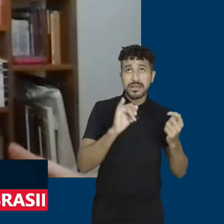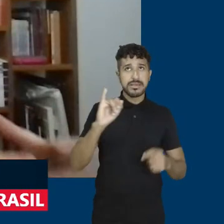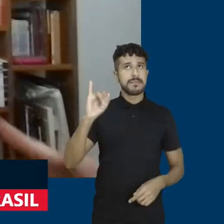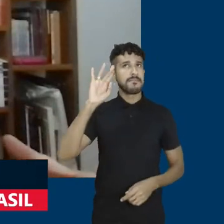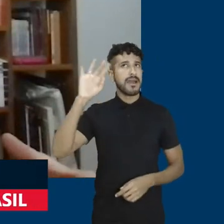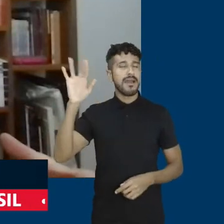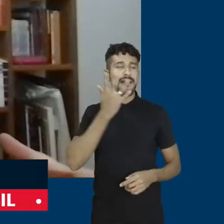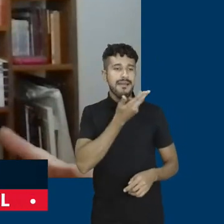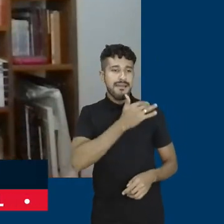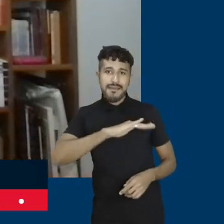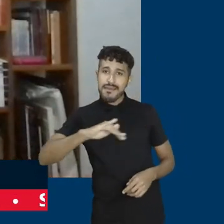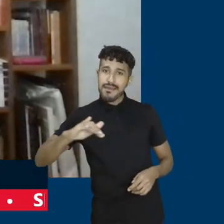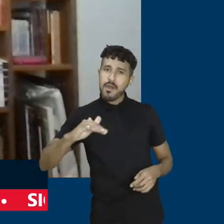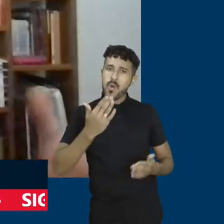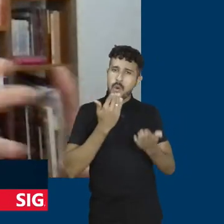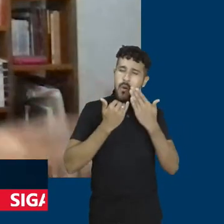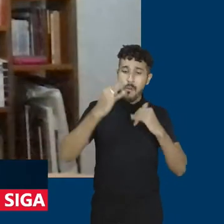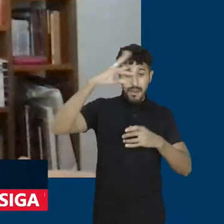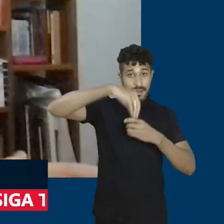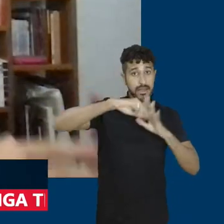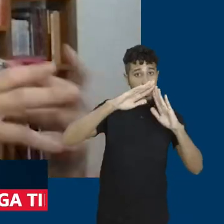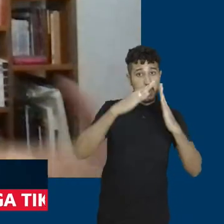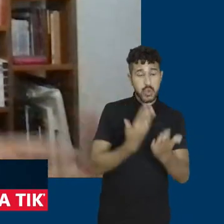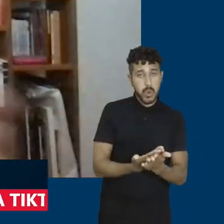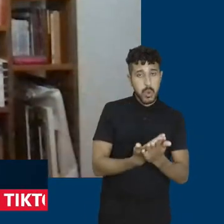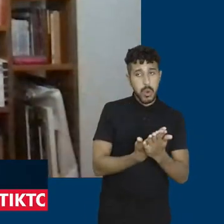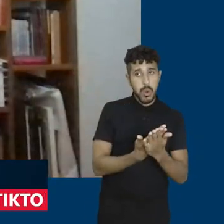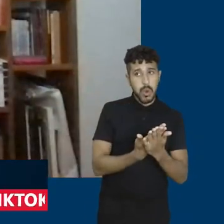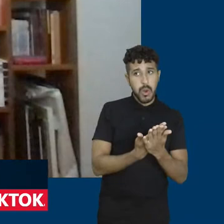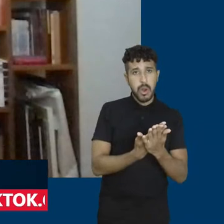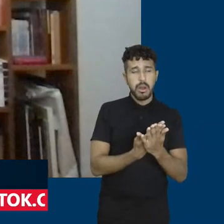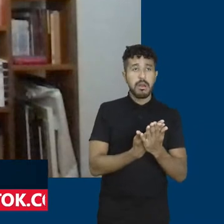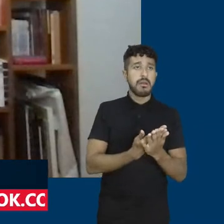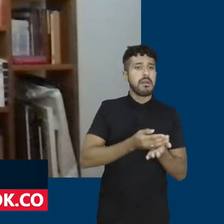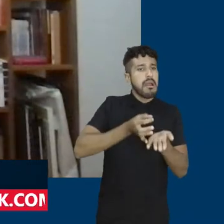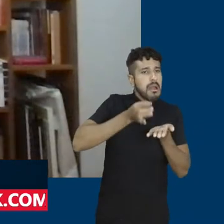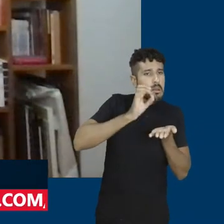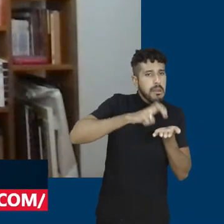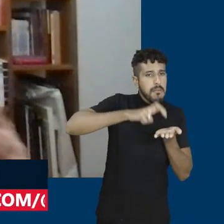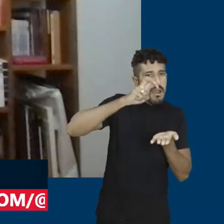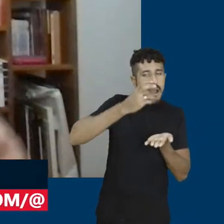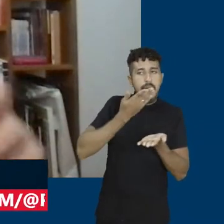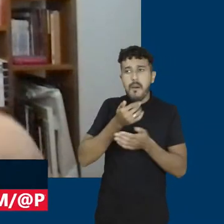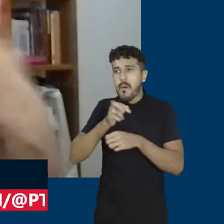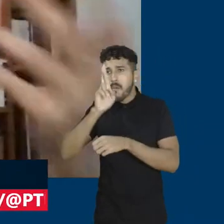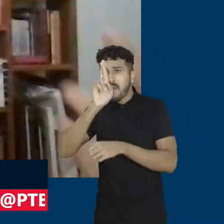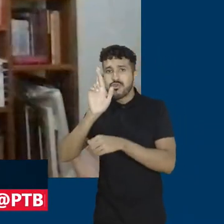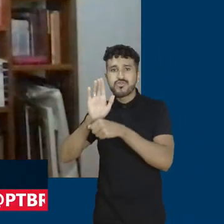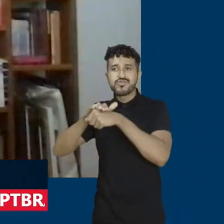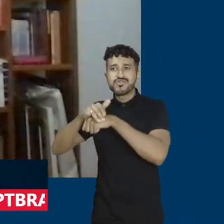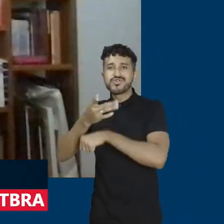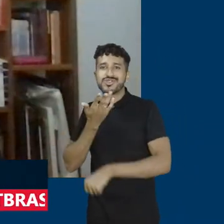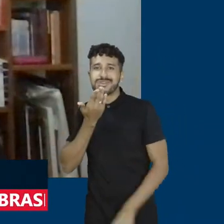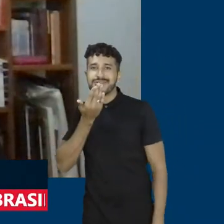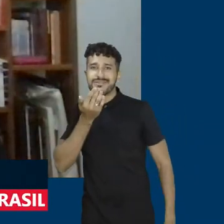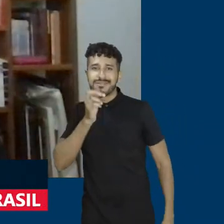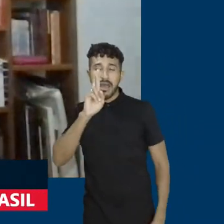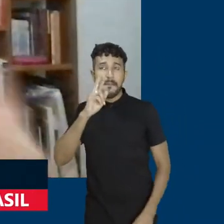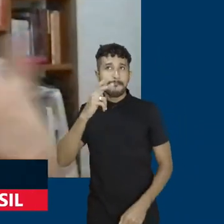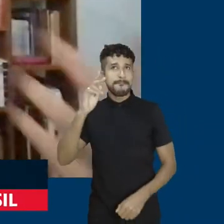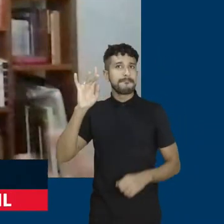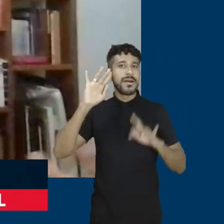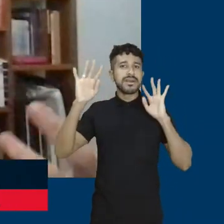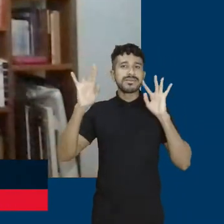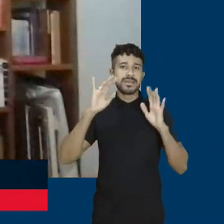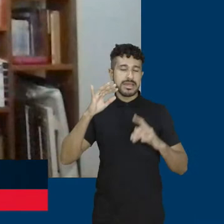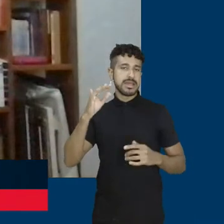escola, isso significa que ela não precisa tomar café, almoçar e jantar em casa. É como se aumentasse a renda da família,